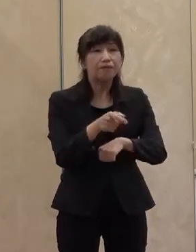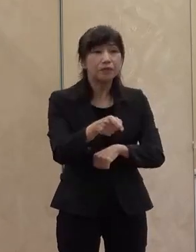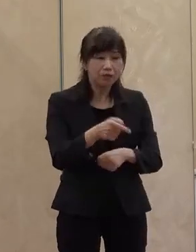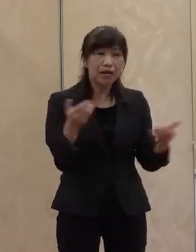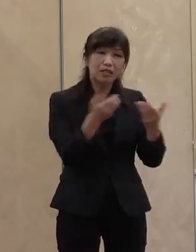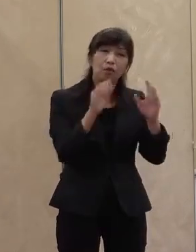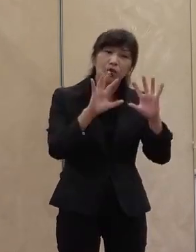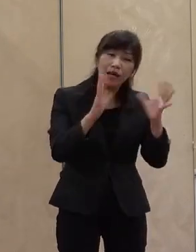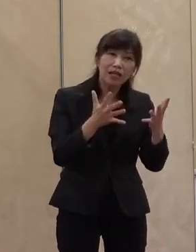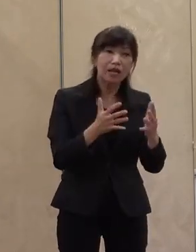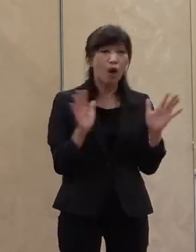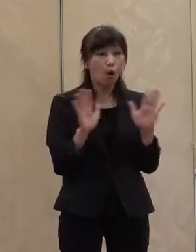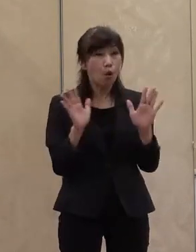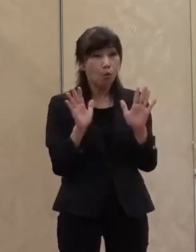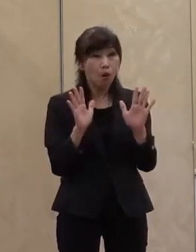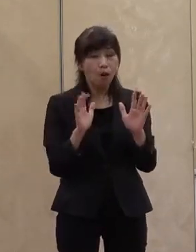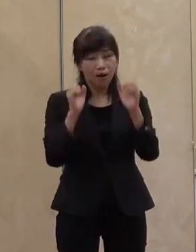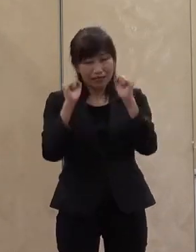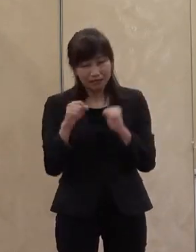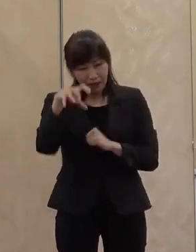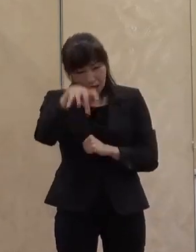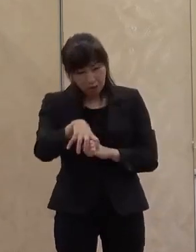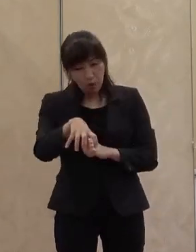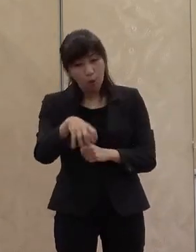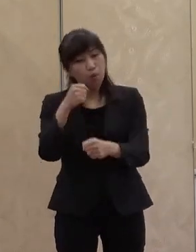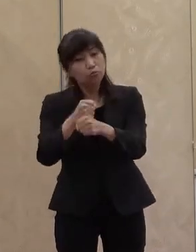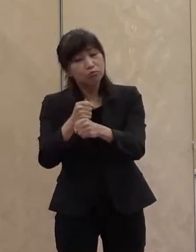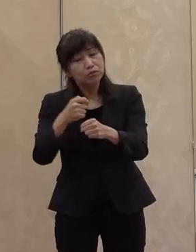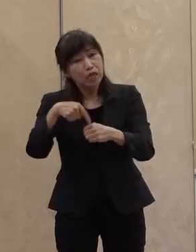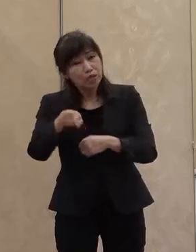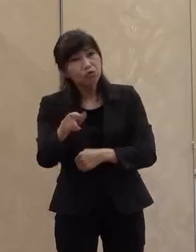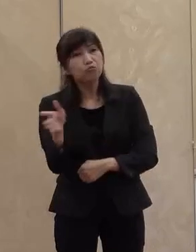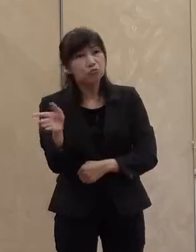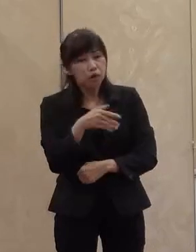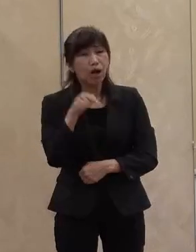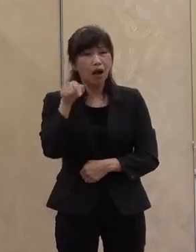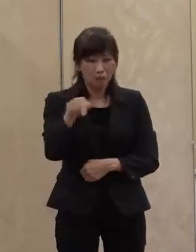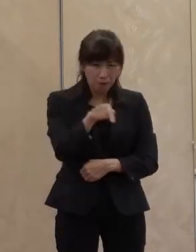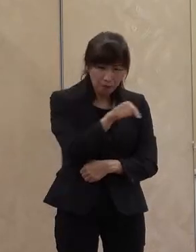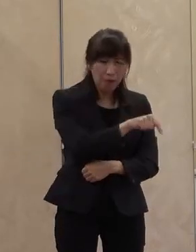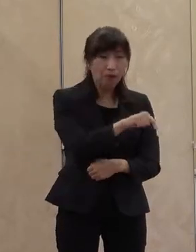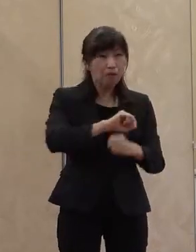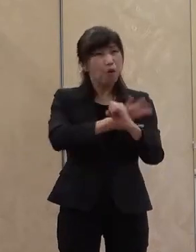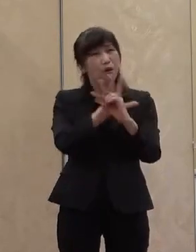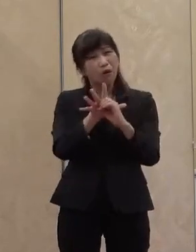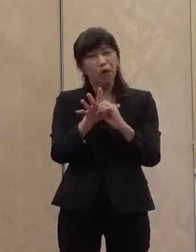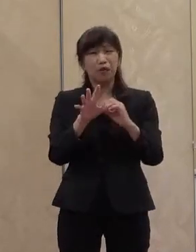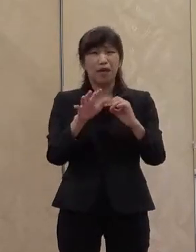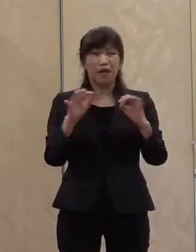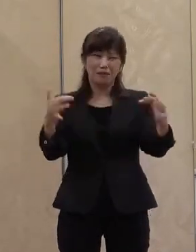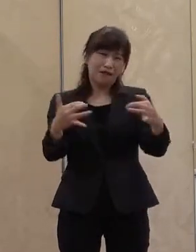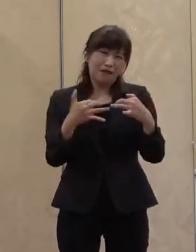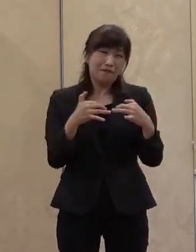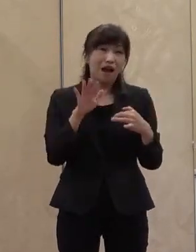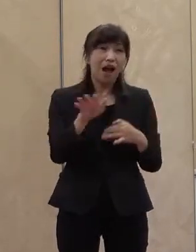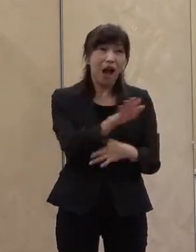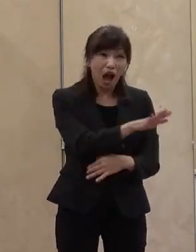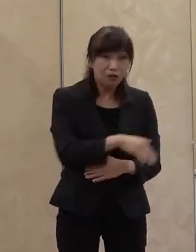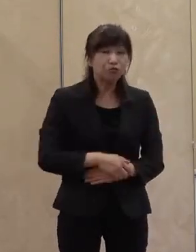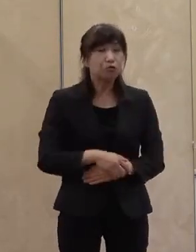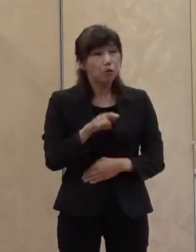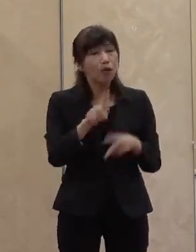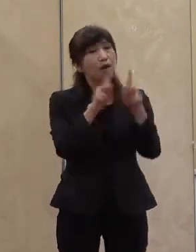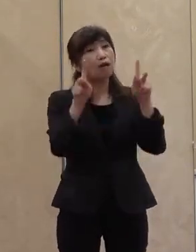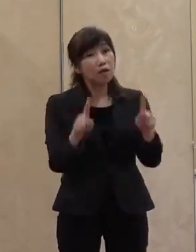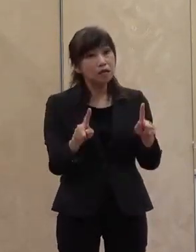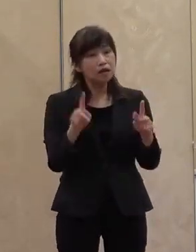それから子どもの居場所づくり、まあ、このあたりもやはりこのコロナの影響が出てます。 じゃあそれをどう課題解決するかっていうので、もち